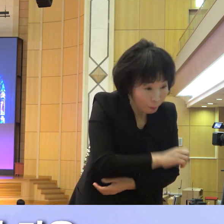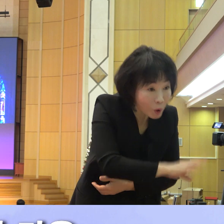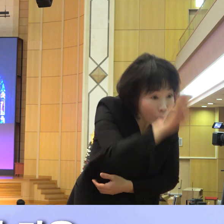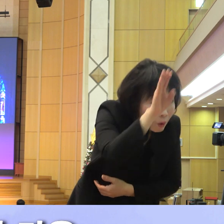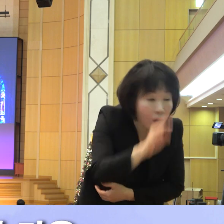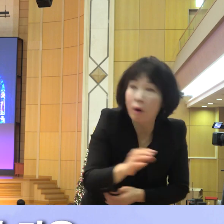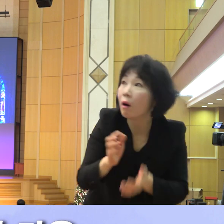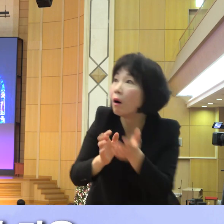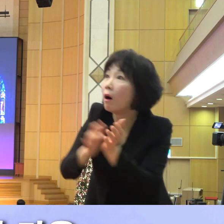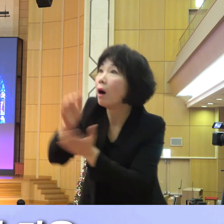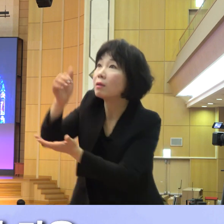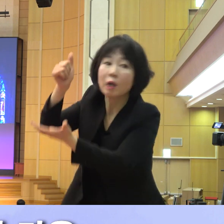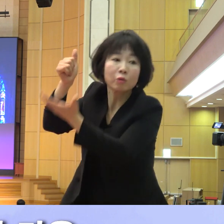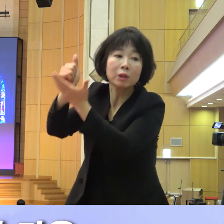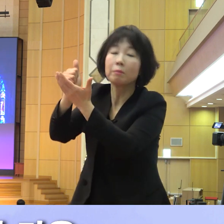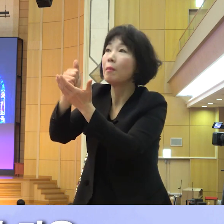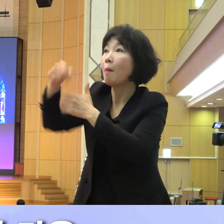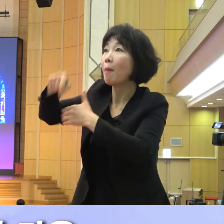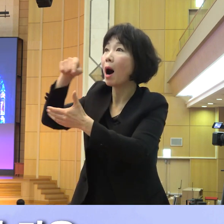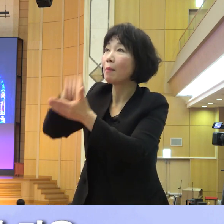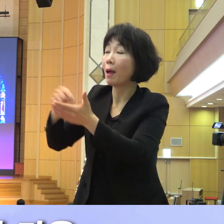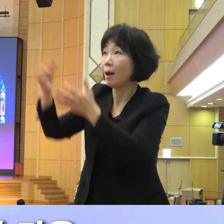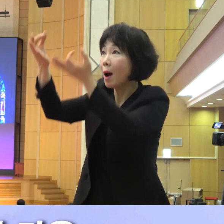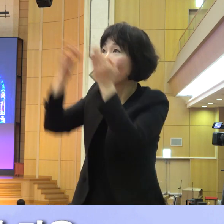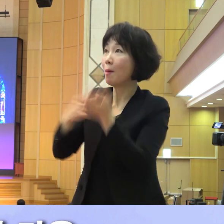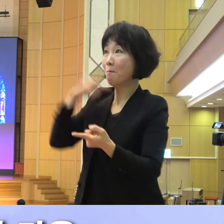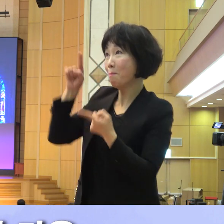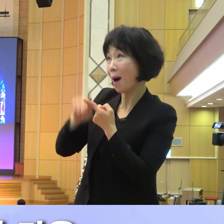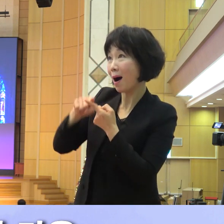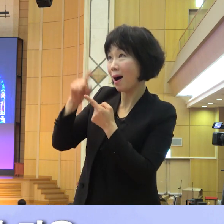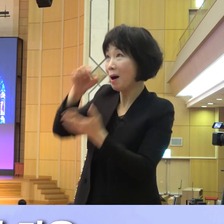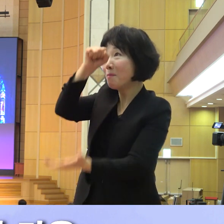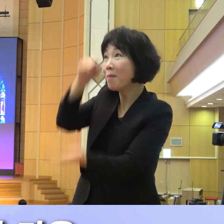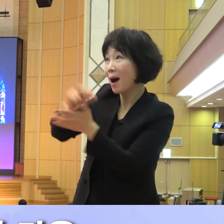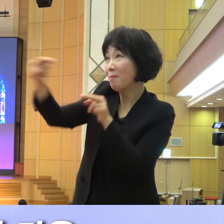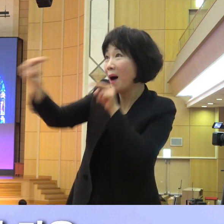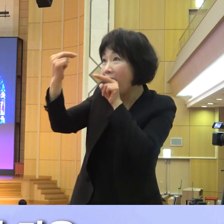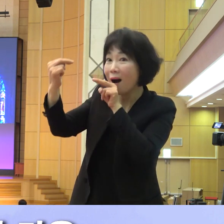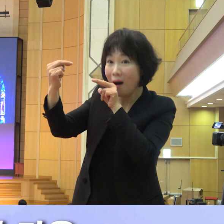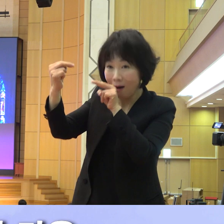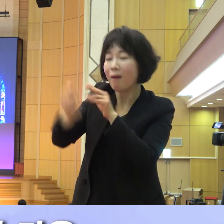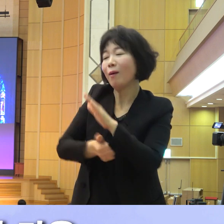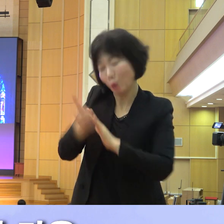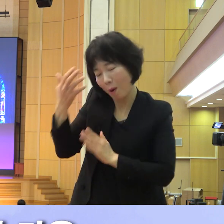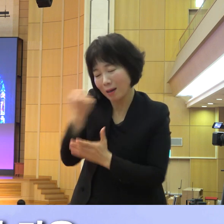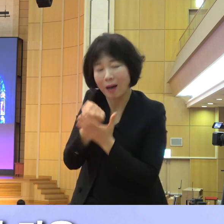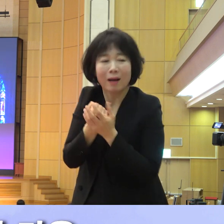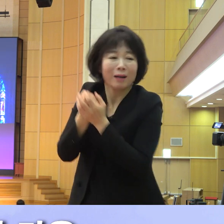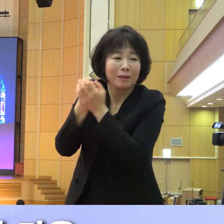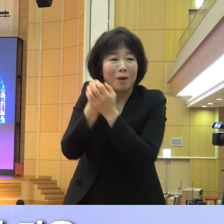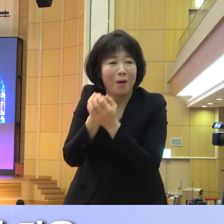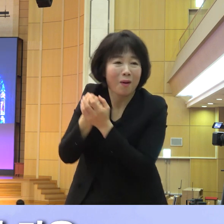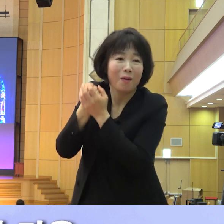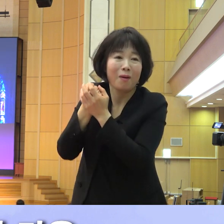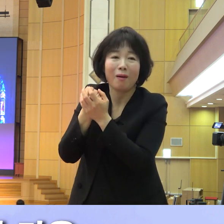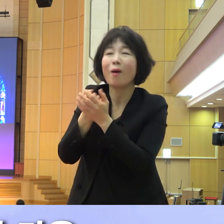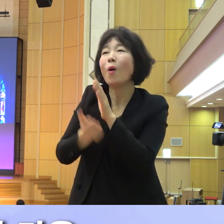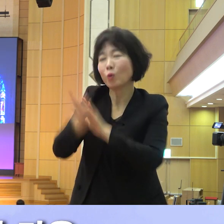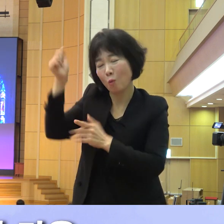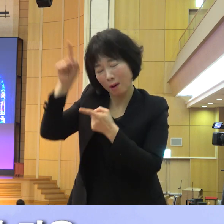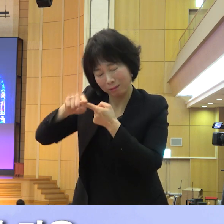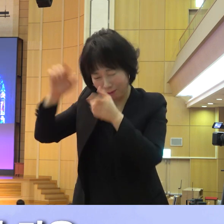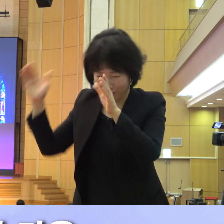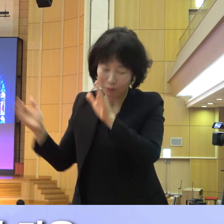한 주님의 마음에 합당한 것이라면 주님께 소망하면 소망한 대로 되어지는